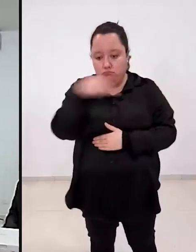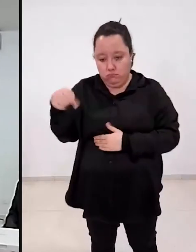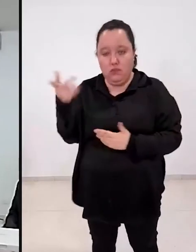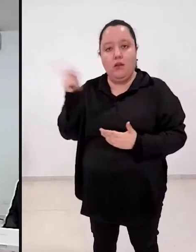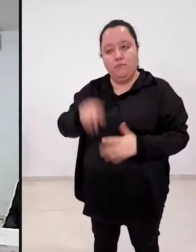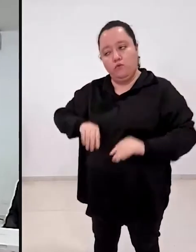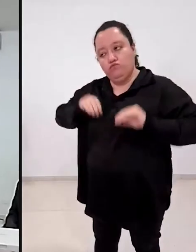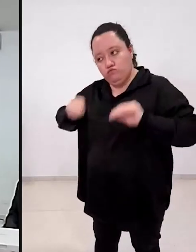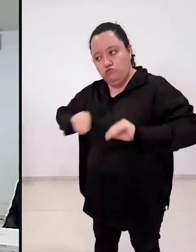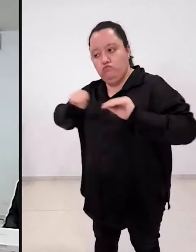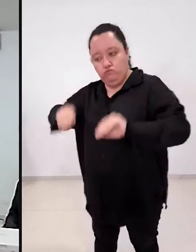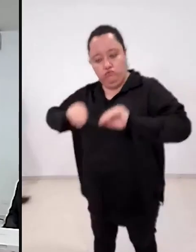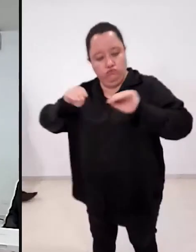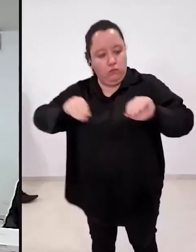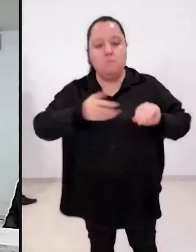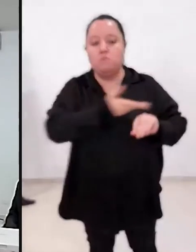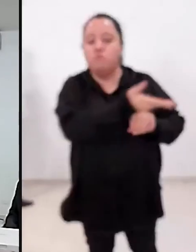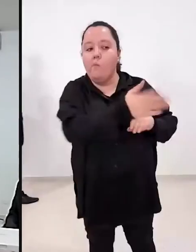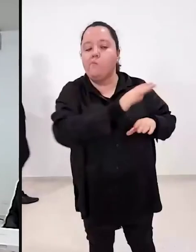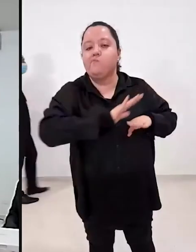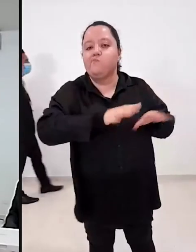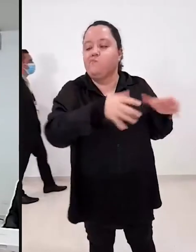para todos